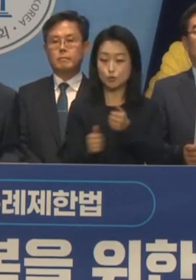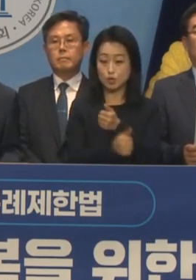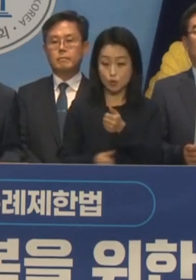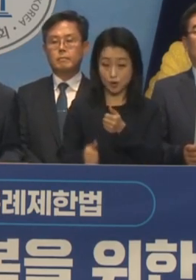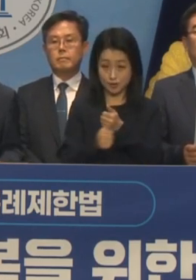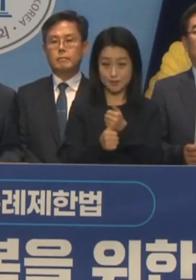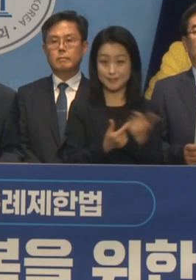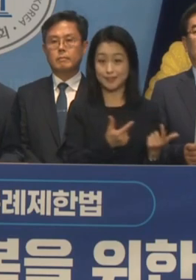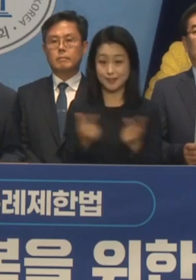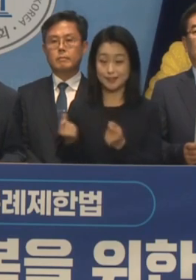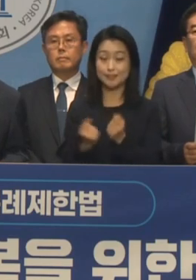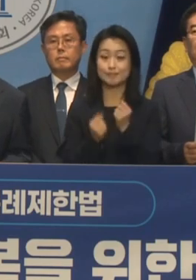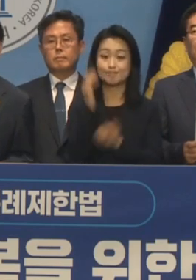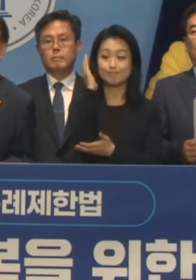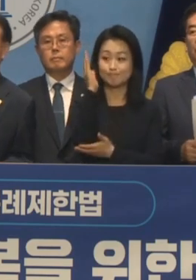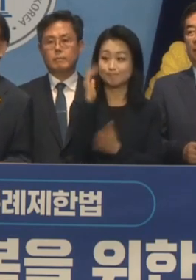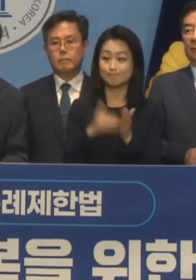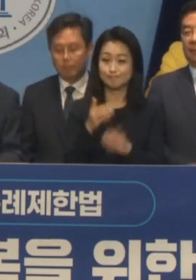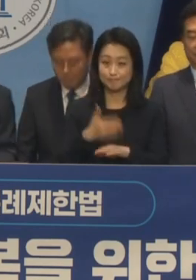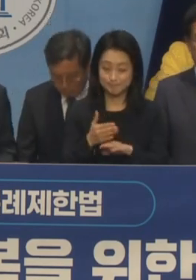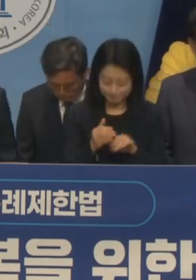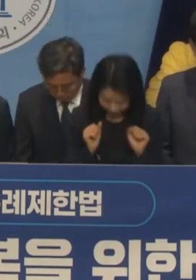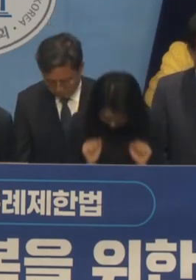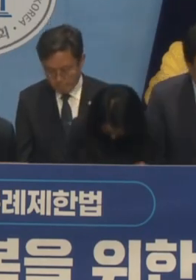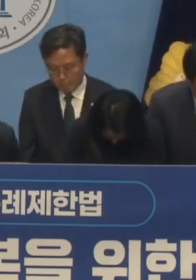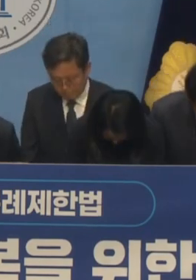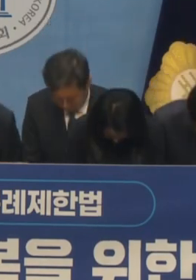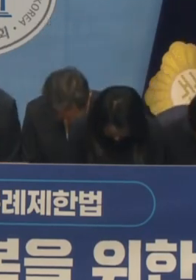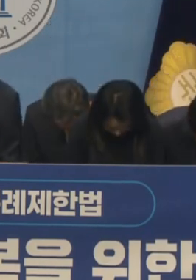위원 일동이었습니다. 고맙습니다.